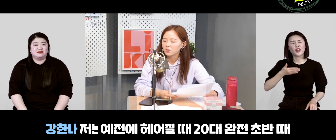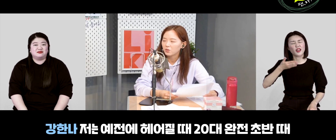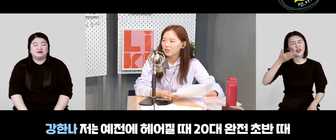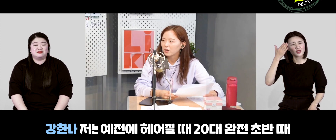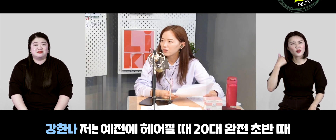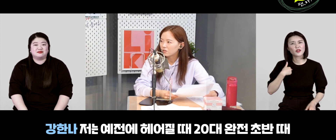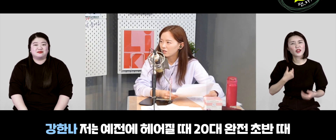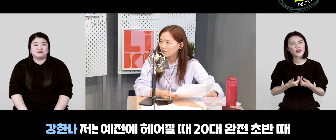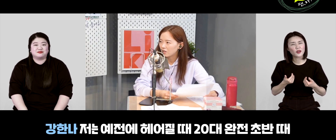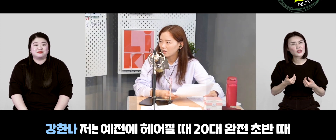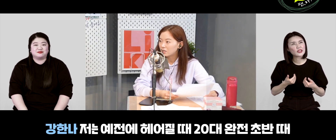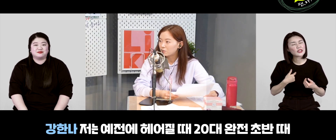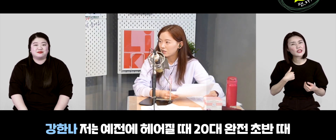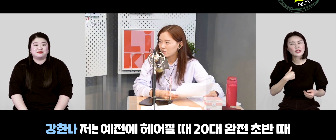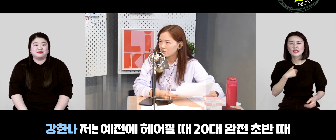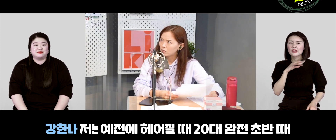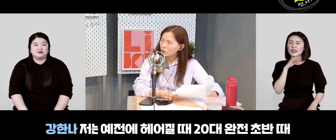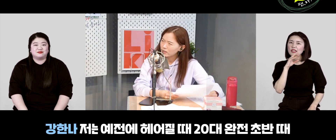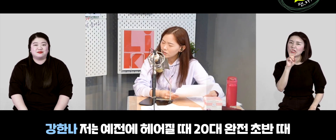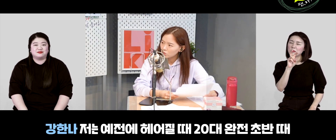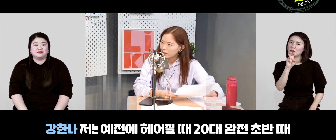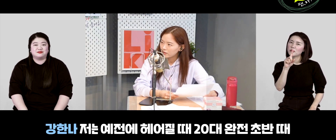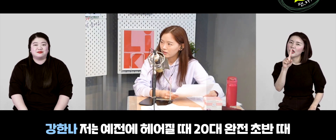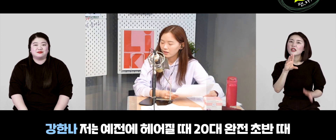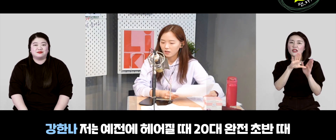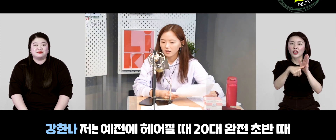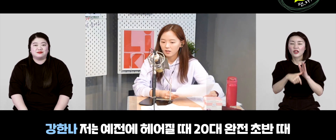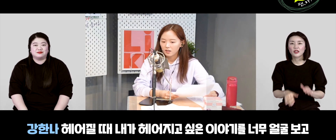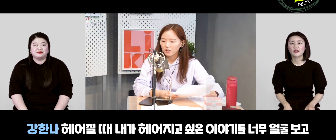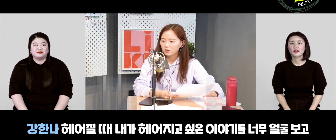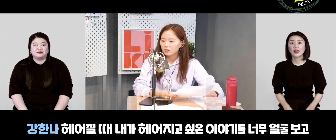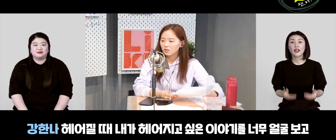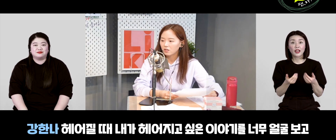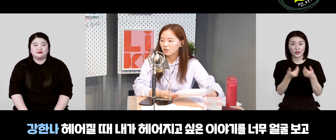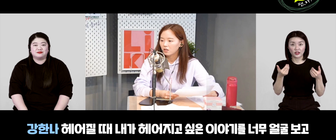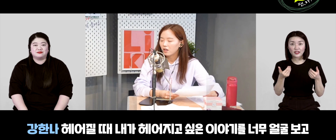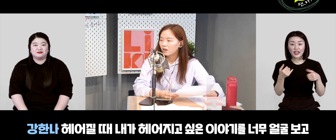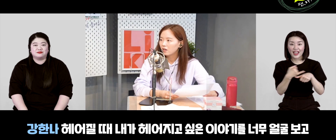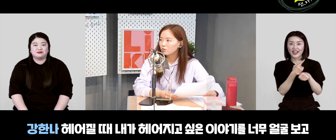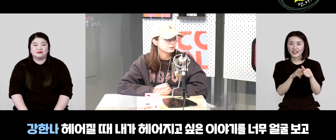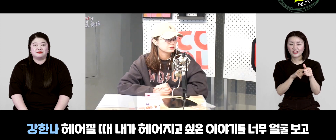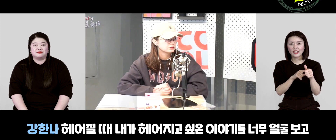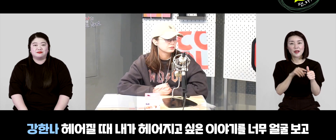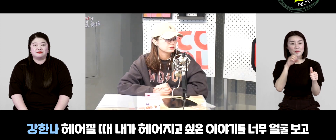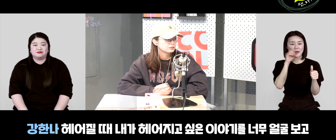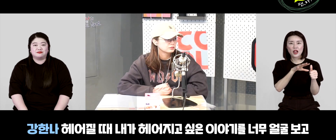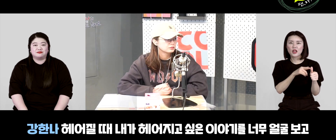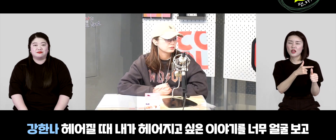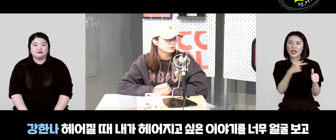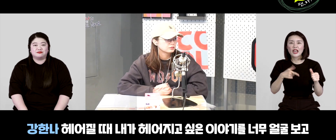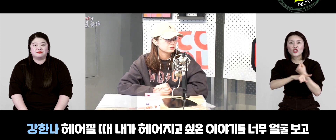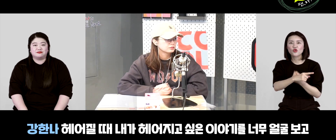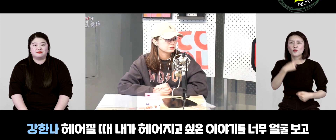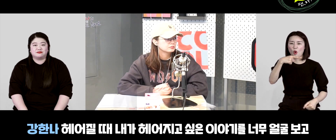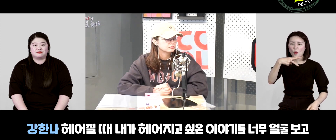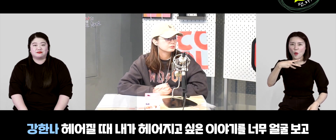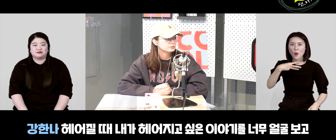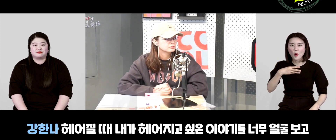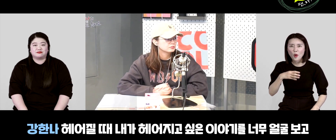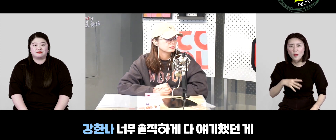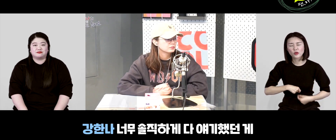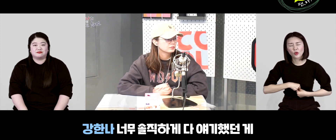하긴 예전에 헤어질 때 20대 완전 초반 때 헤어질 때 내가 헤어지고 싶은 이야기를 너무 얼굴